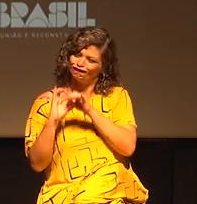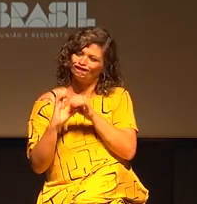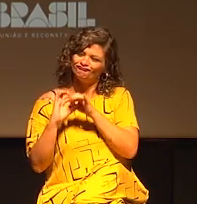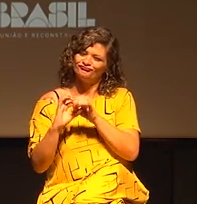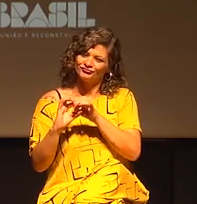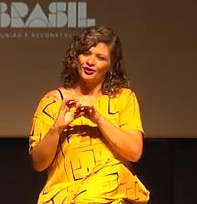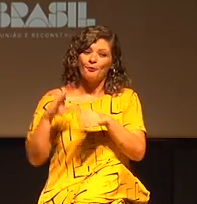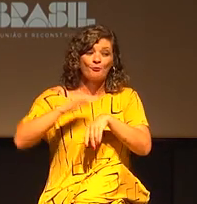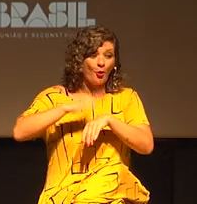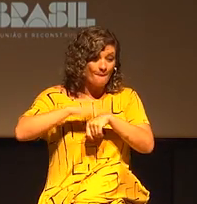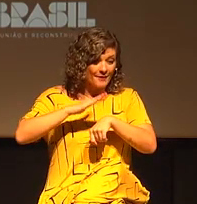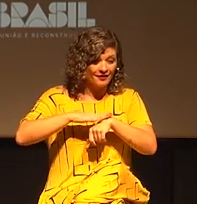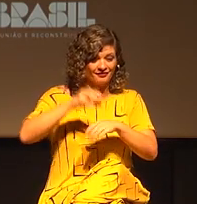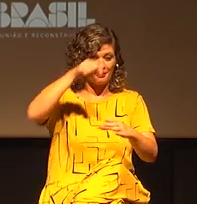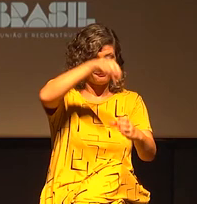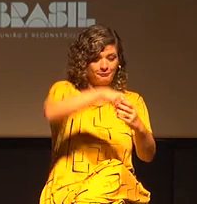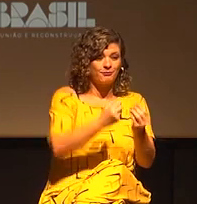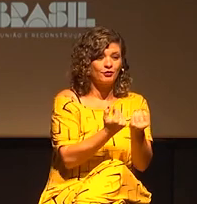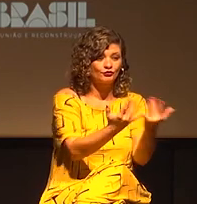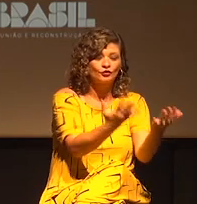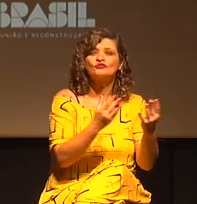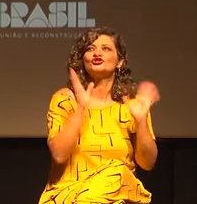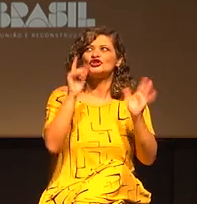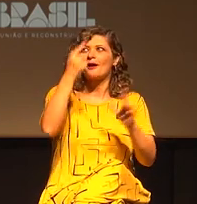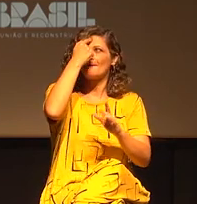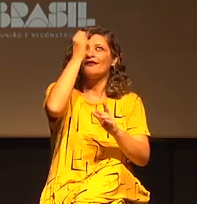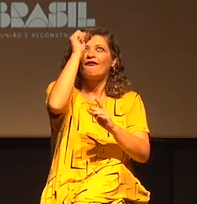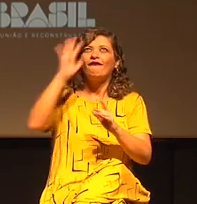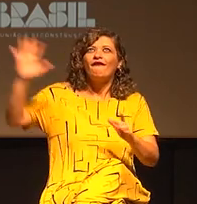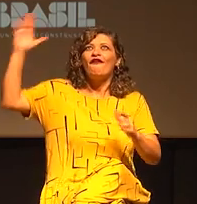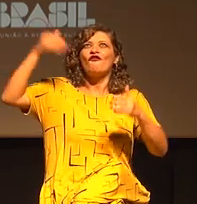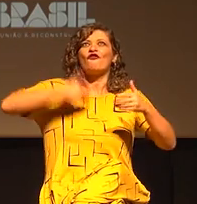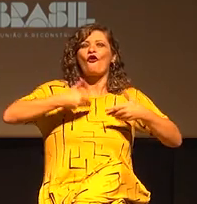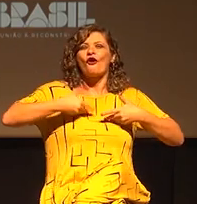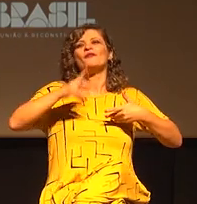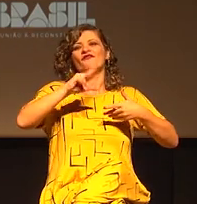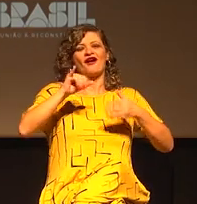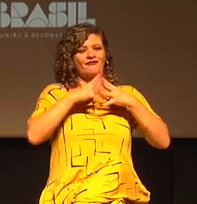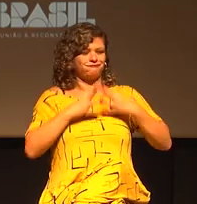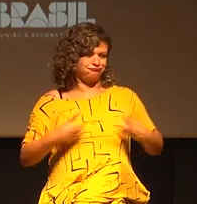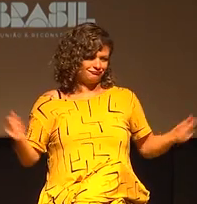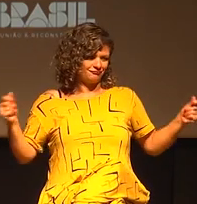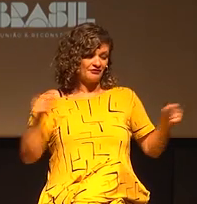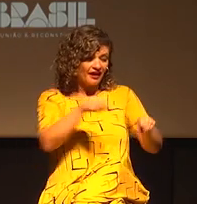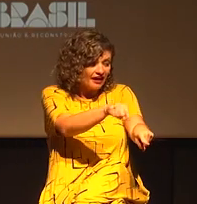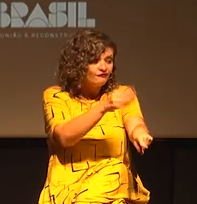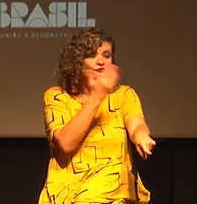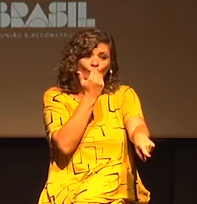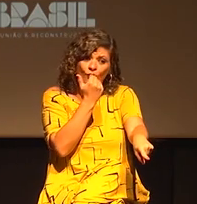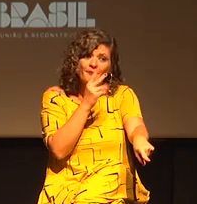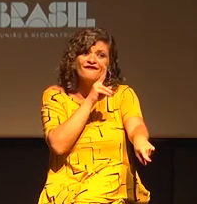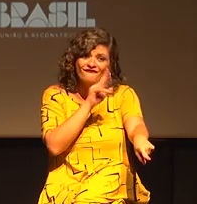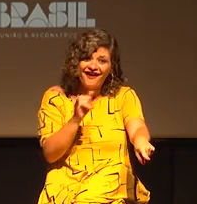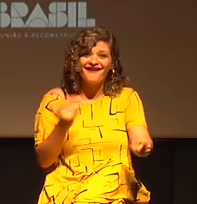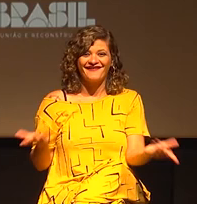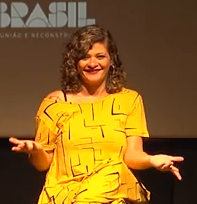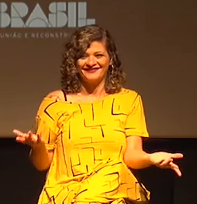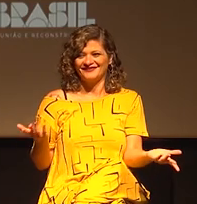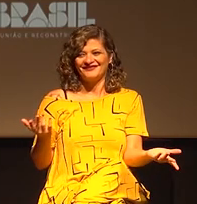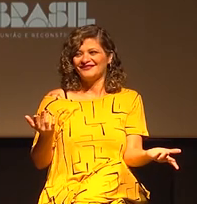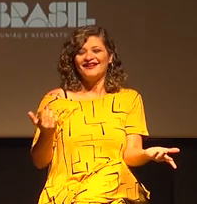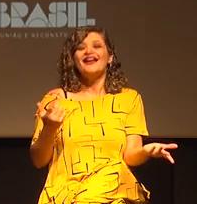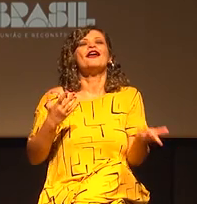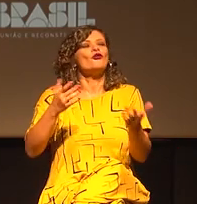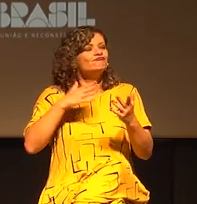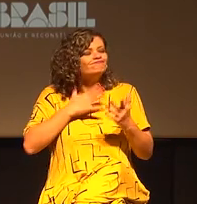hora que você tá plantando você tá pensando nisso eu tô matando a fome das pessoas a gente vai comer essa comida aqui e eu eu acho que eu não gostaria